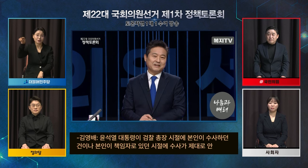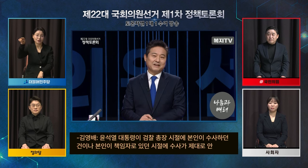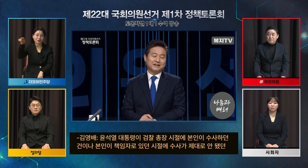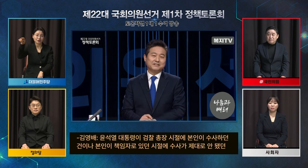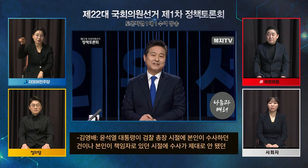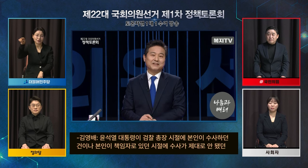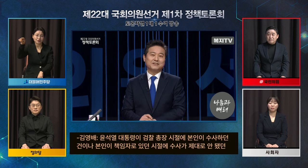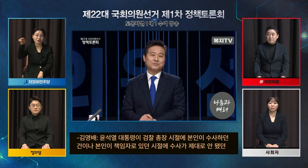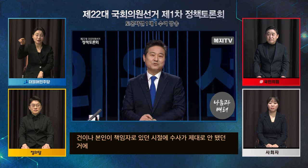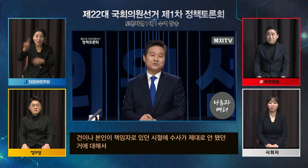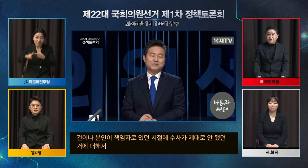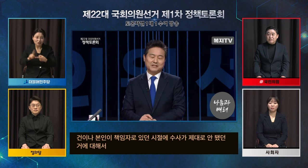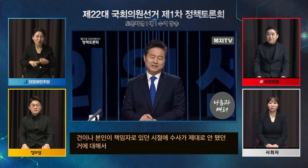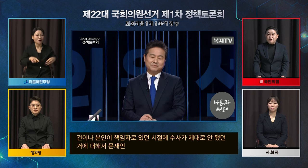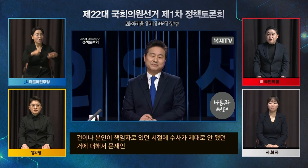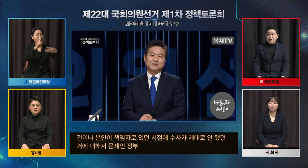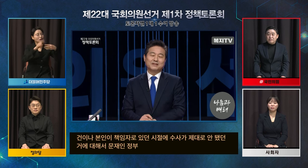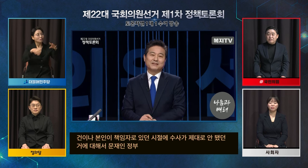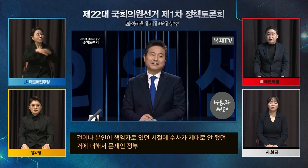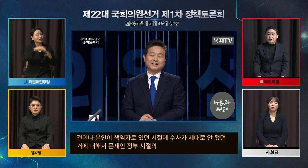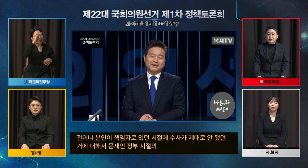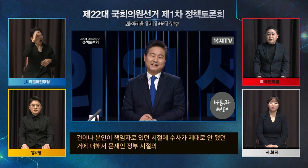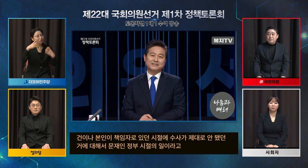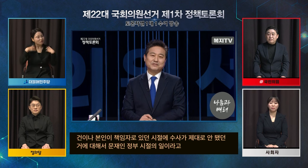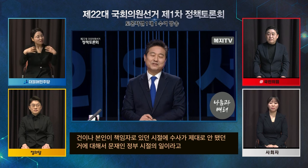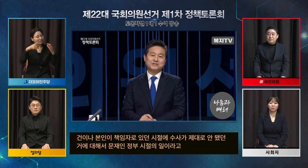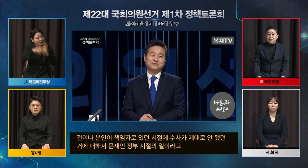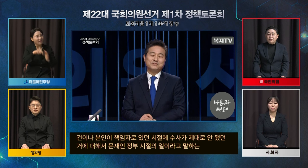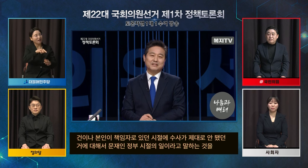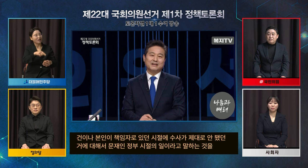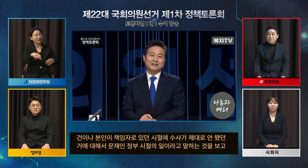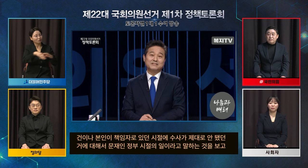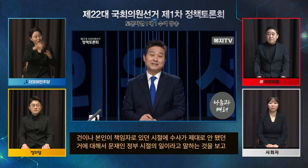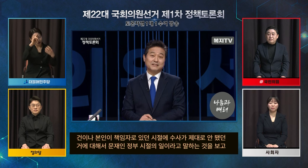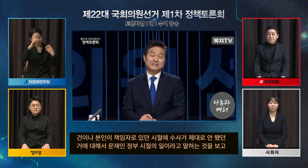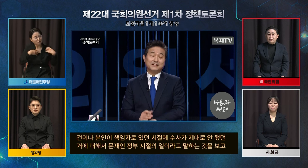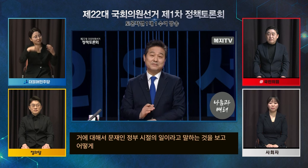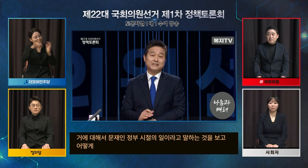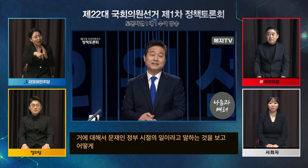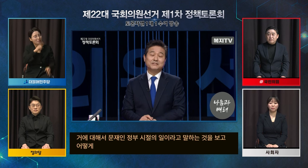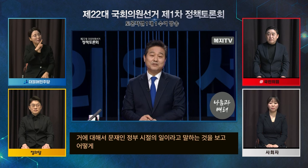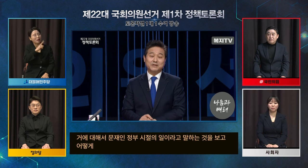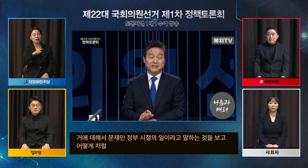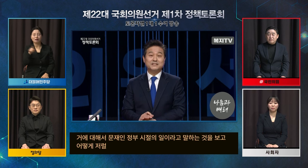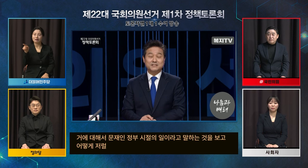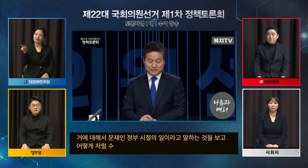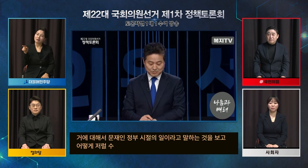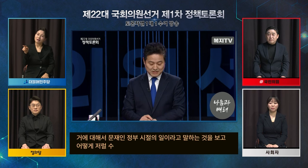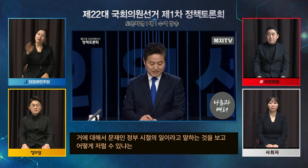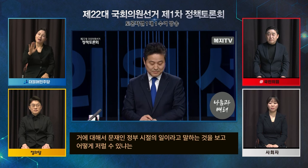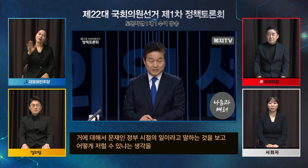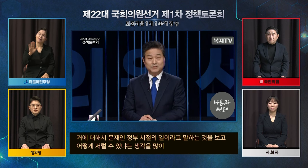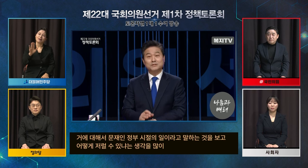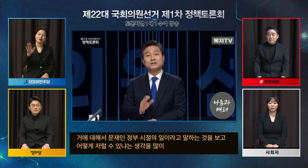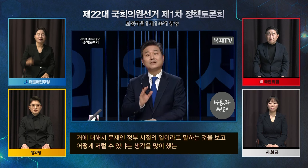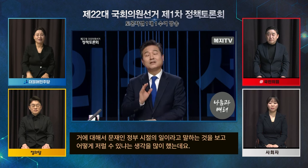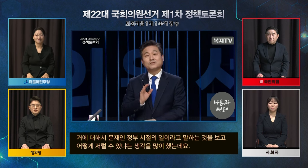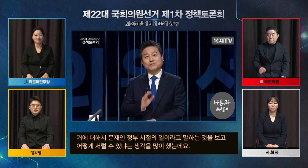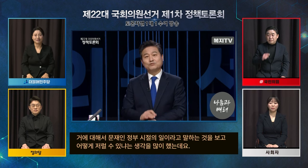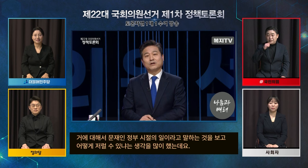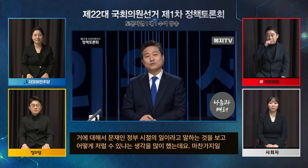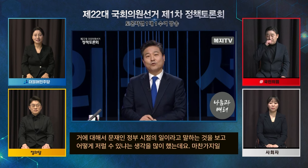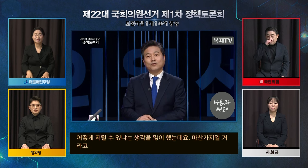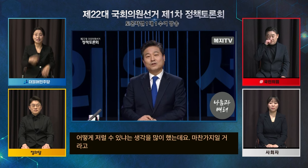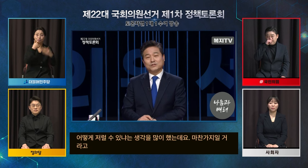시절의 일이다 이렇게 얘기하는 걸 보고 저도 참 어떻게 저럴 수 있나 이런 생각을 많이 했는데요. 마찬가지일 거라고 생각합니다. 저희들